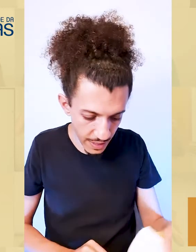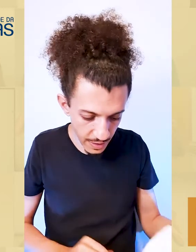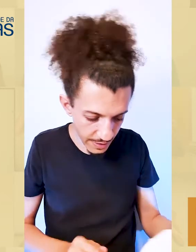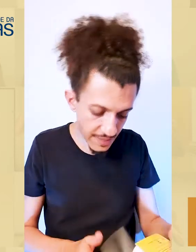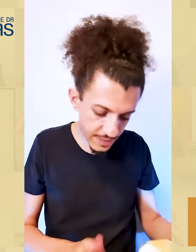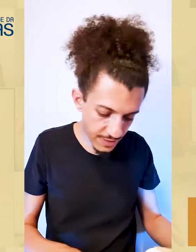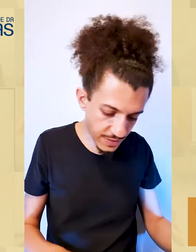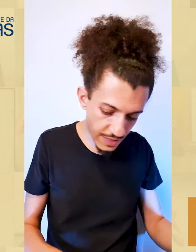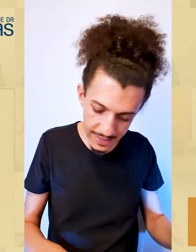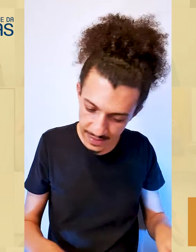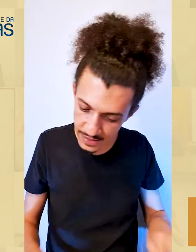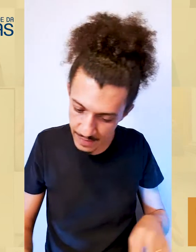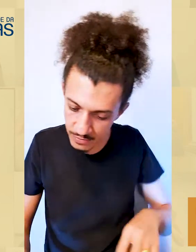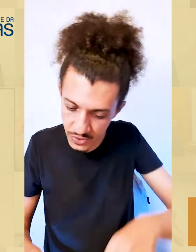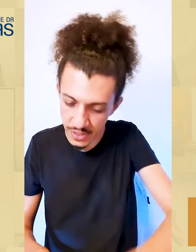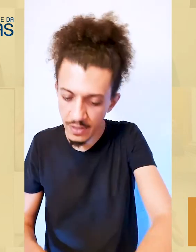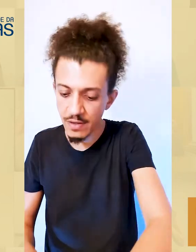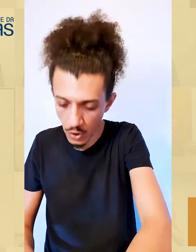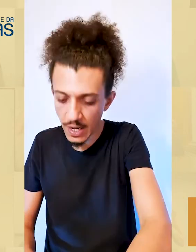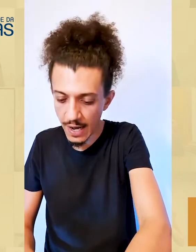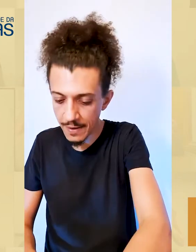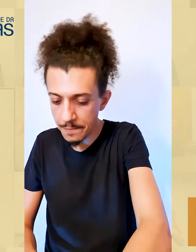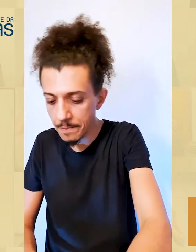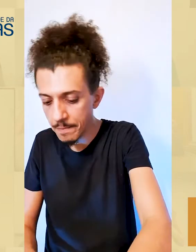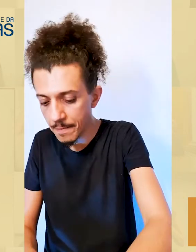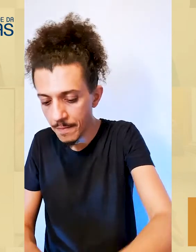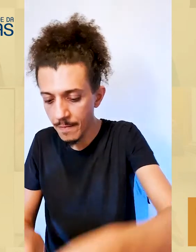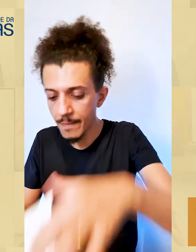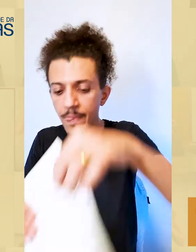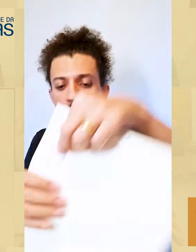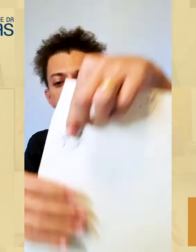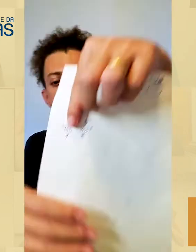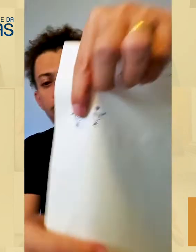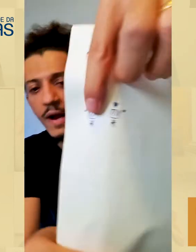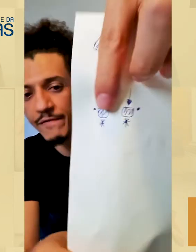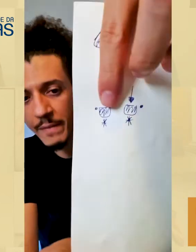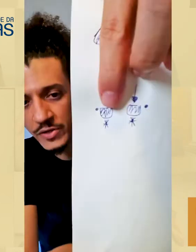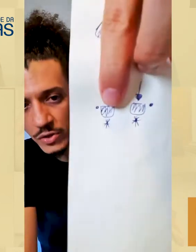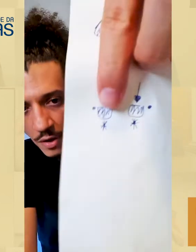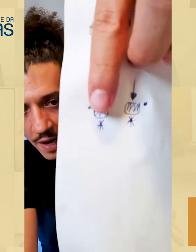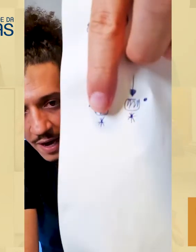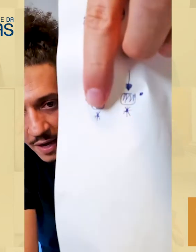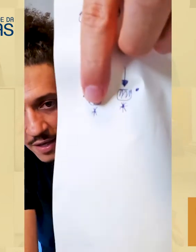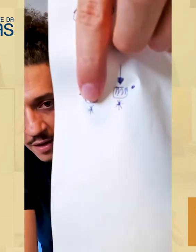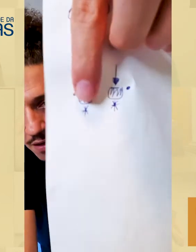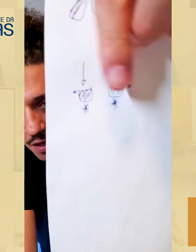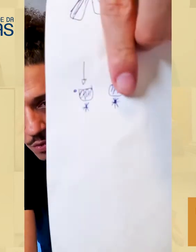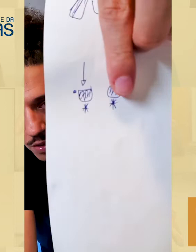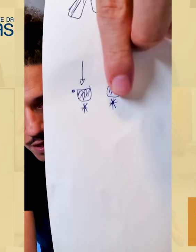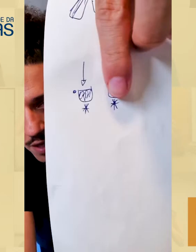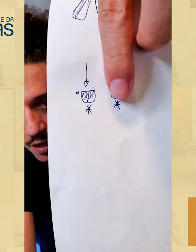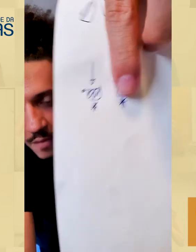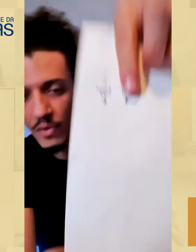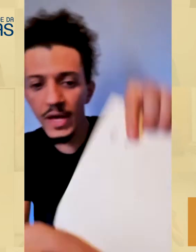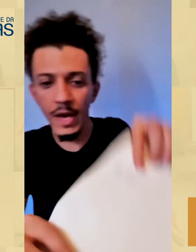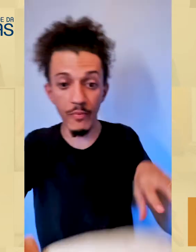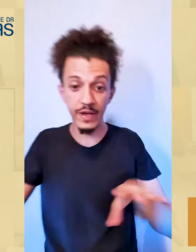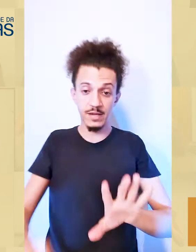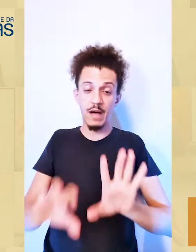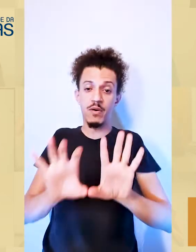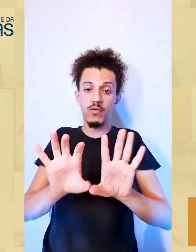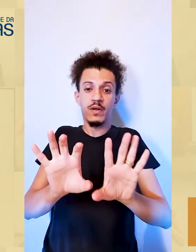E aí, na escrita de sinais, ele é chamado de tocar. Então, tem um grafema de tocar aqui e o outro aqui. Por